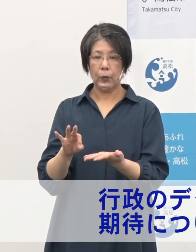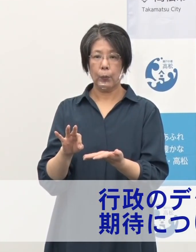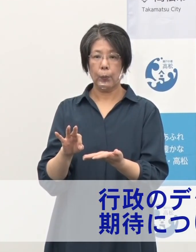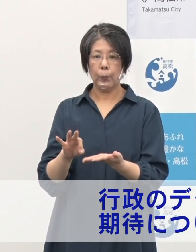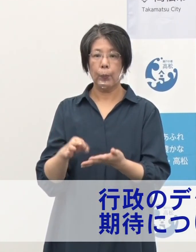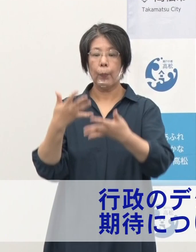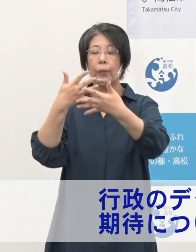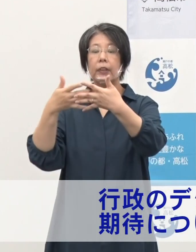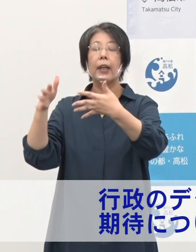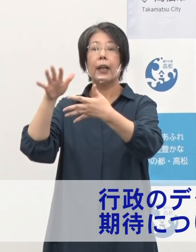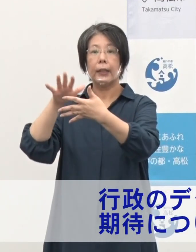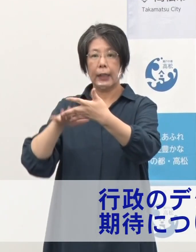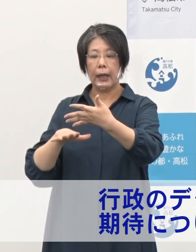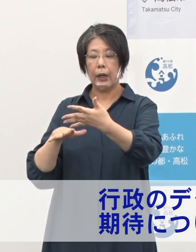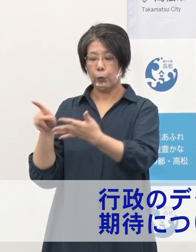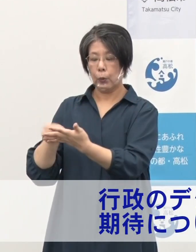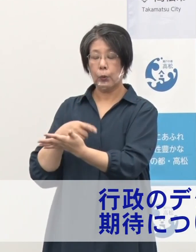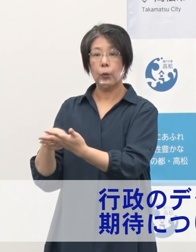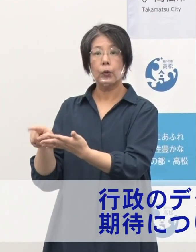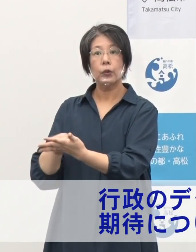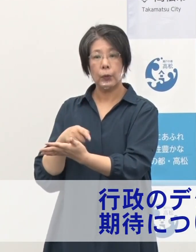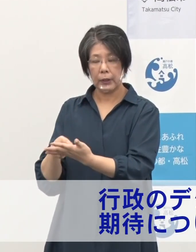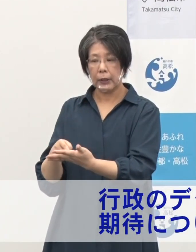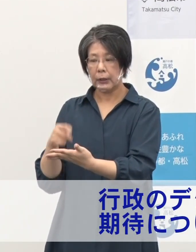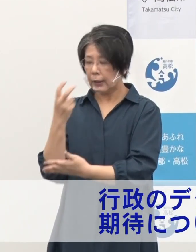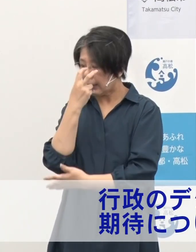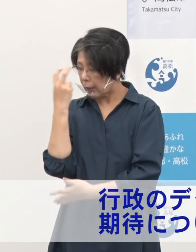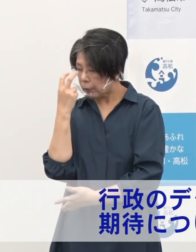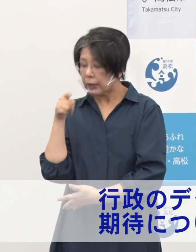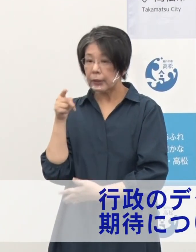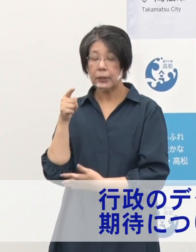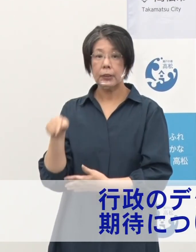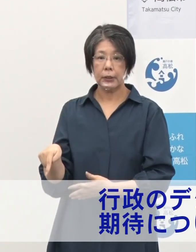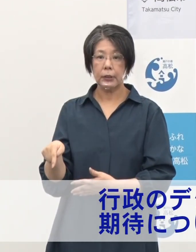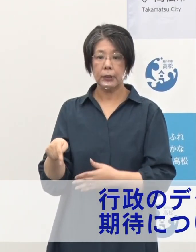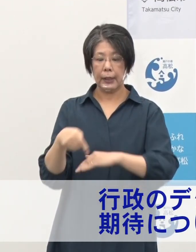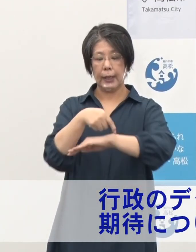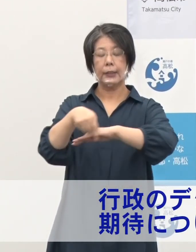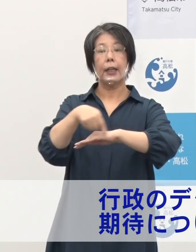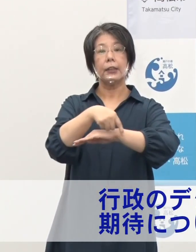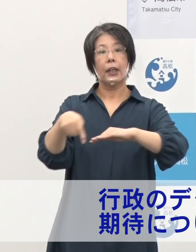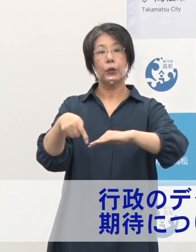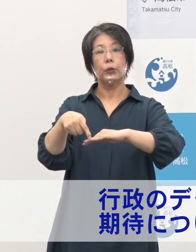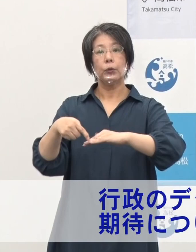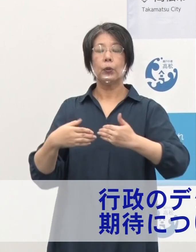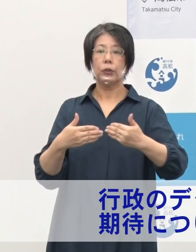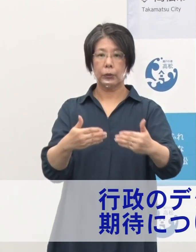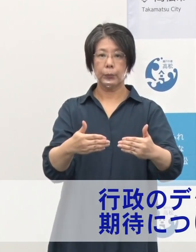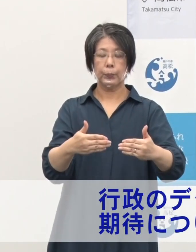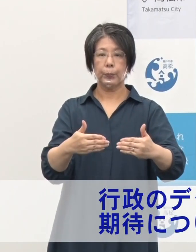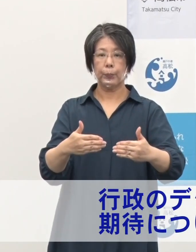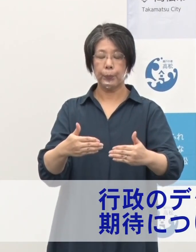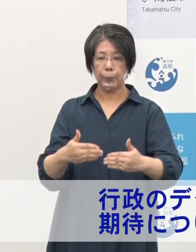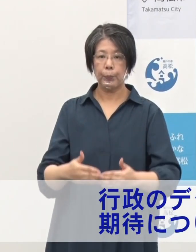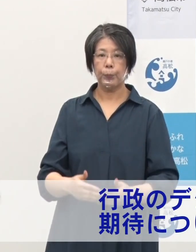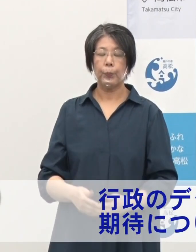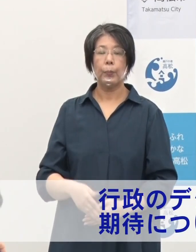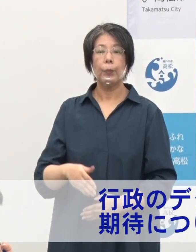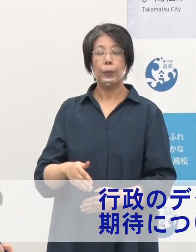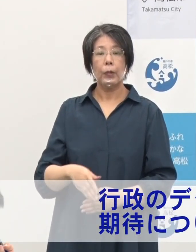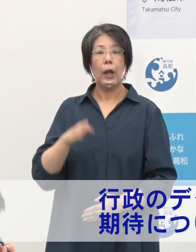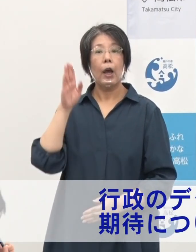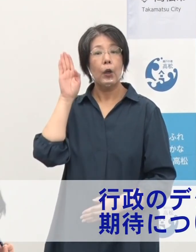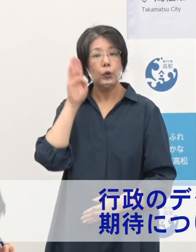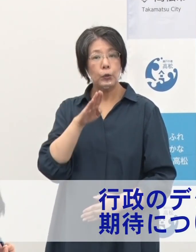データを処理した上で政策を進めていくいわゆるスマートシティ高松推進事業というのをやっているところでござい